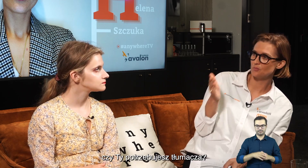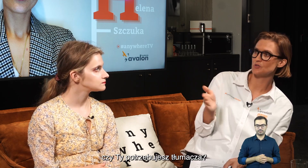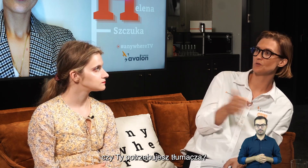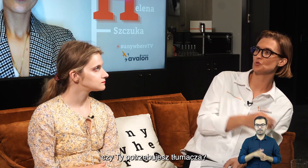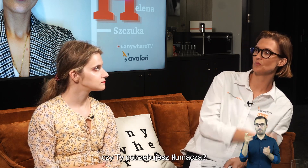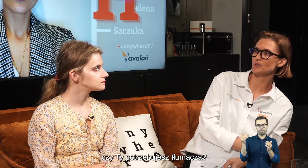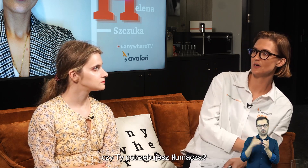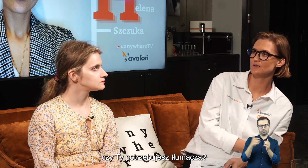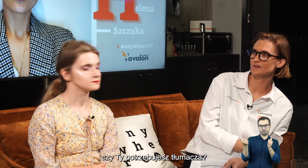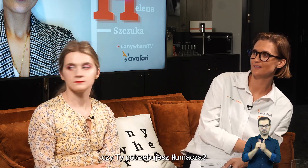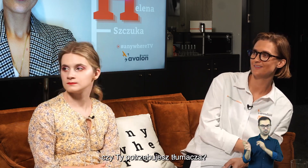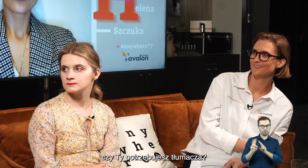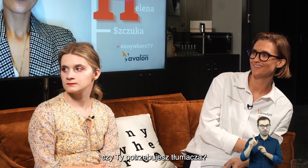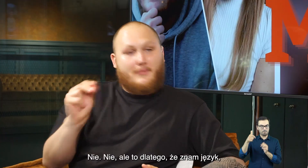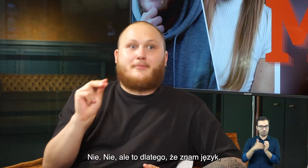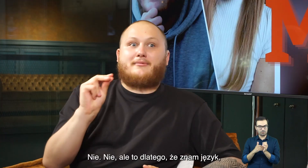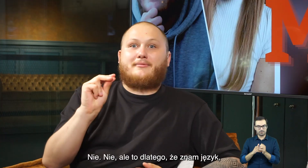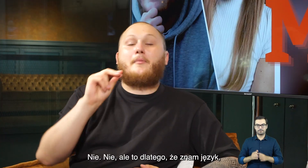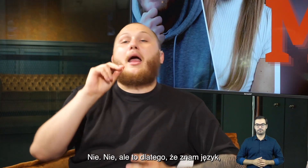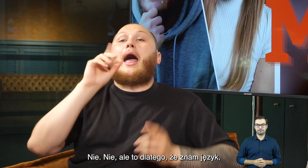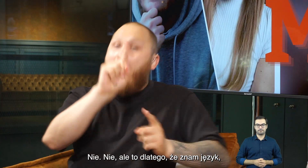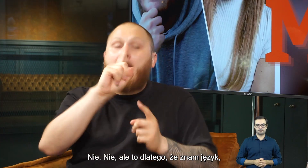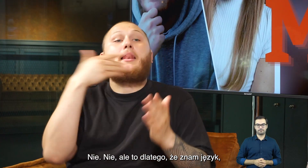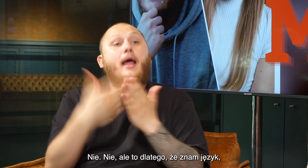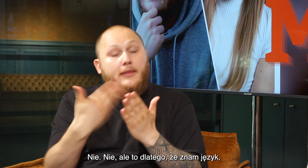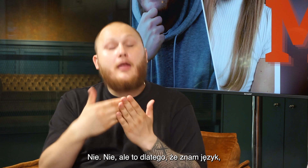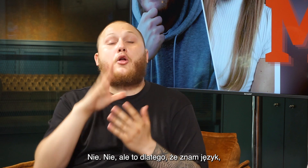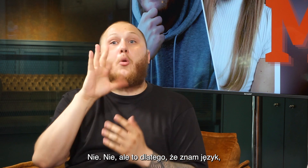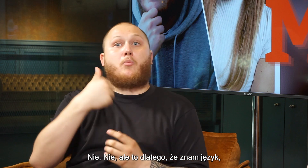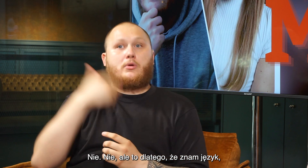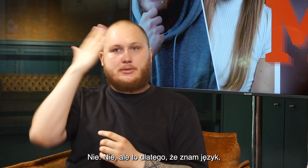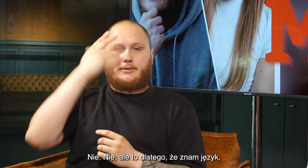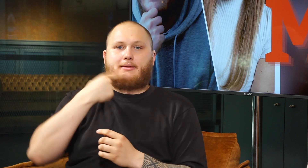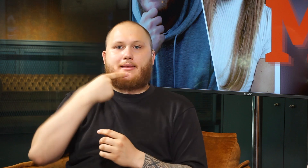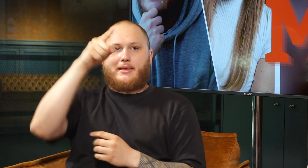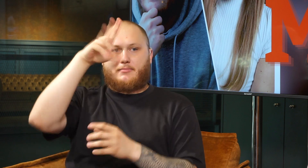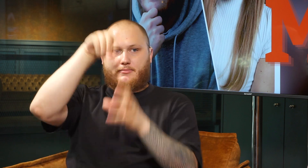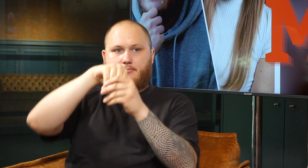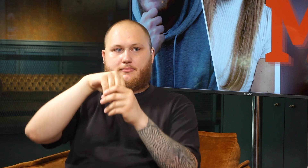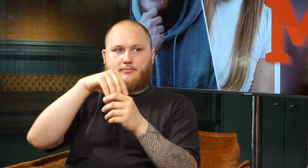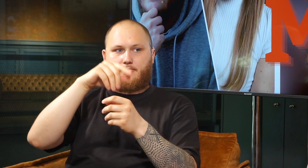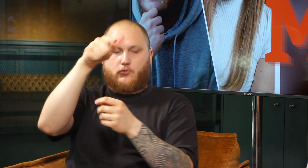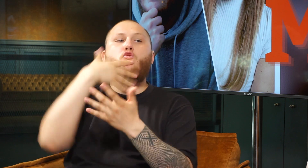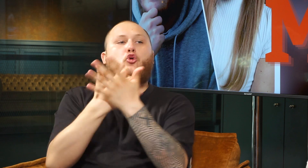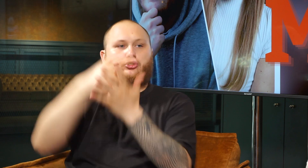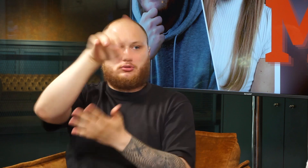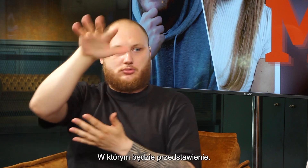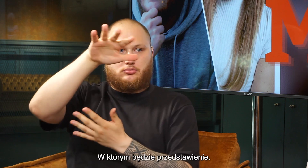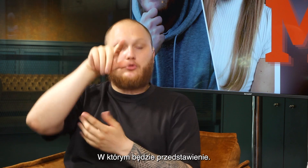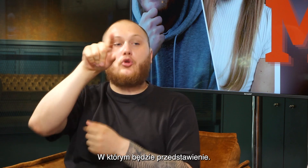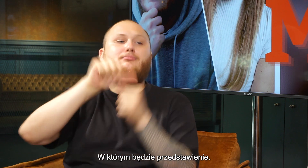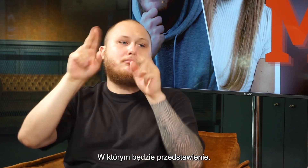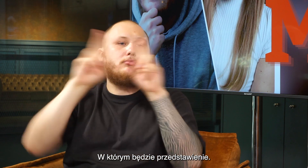czy ty potrzebujesz tłumacza? Nie. Nie, ale to dlatego, że znam